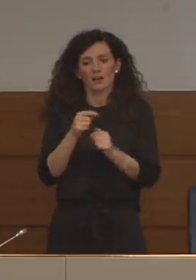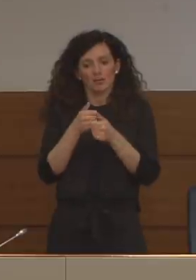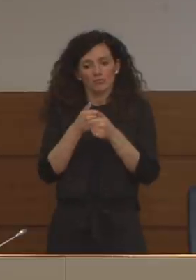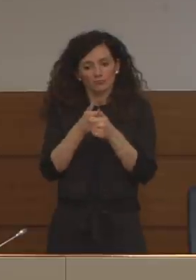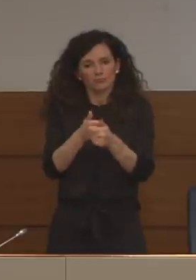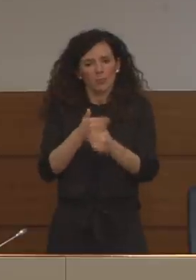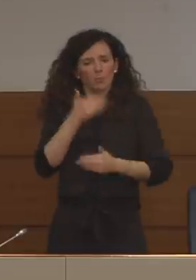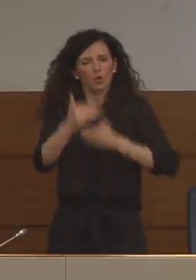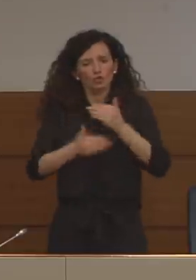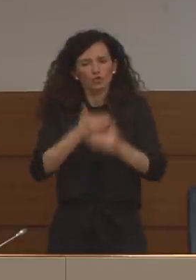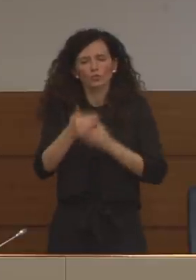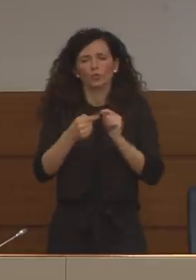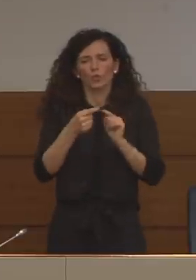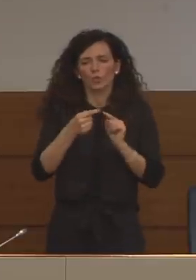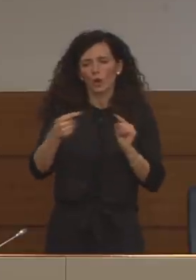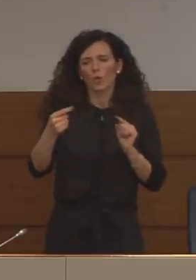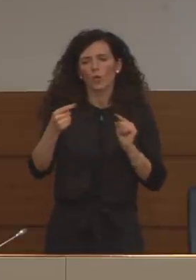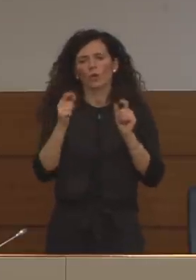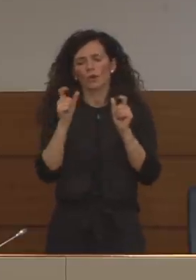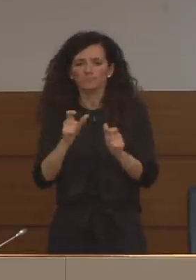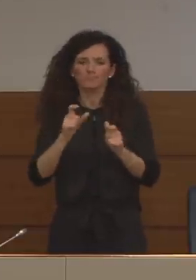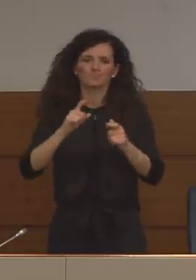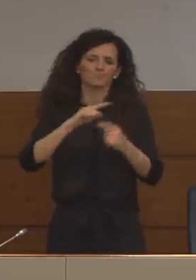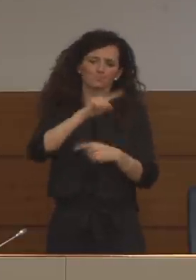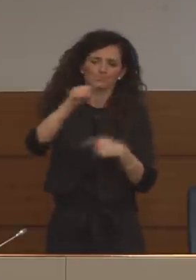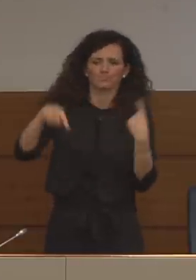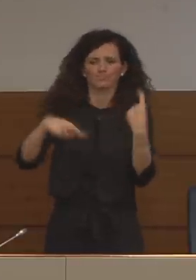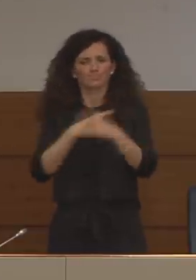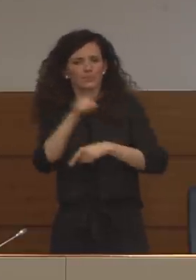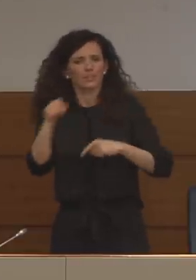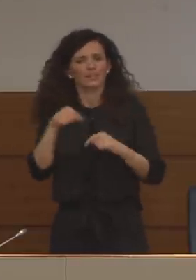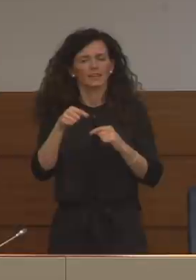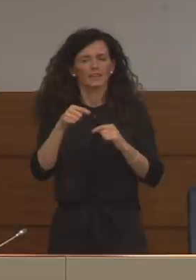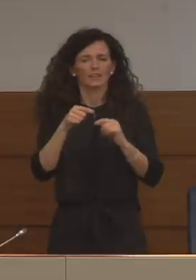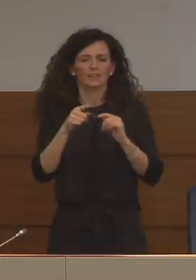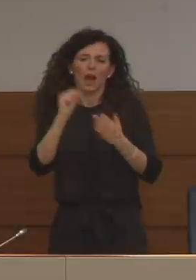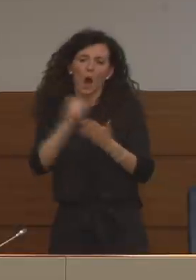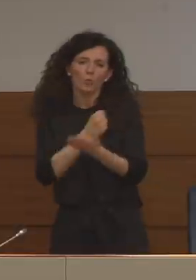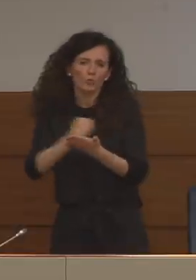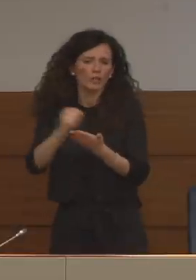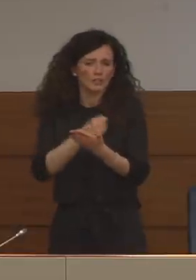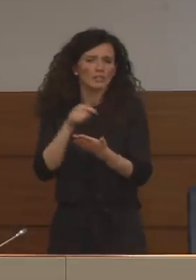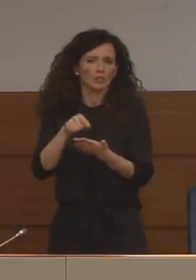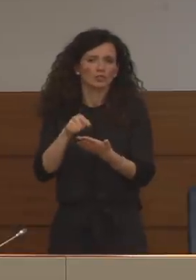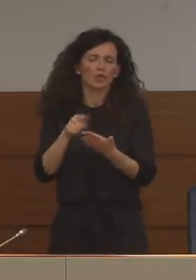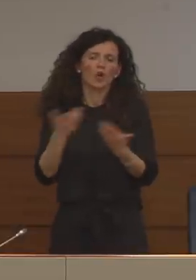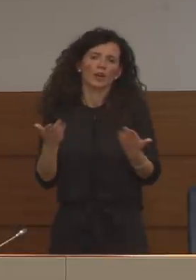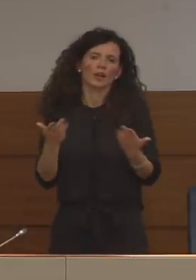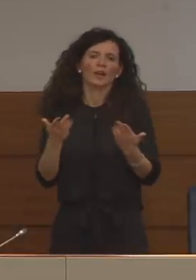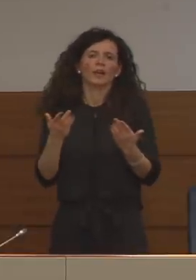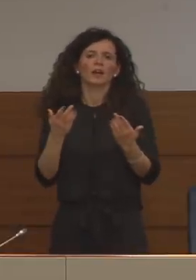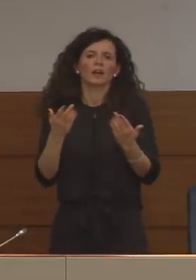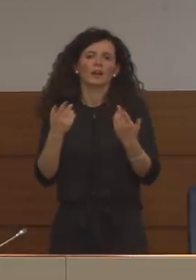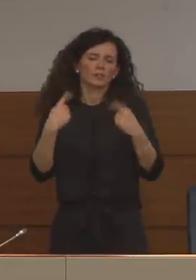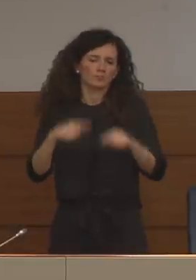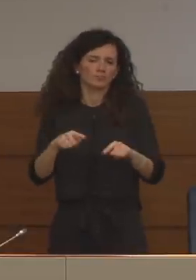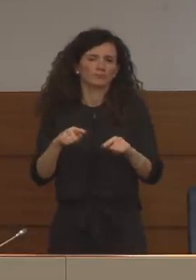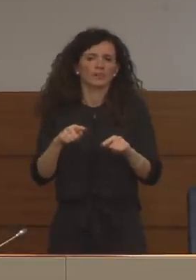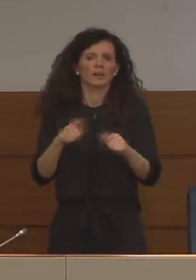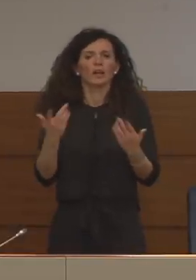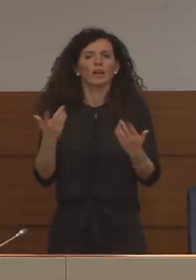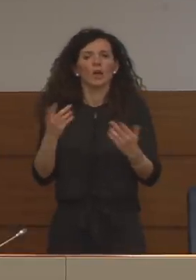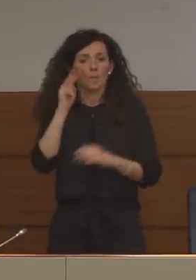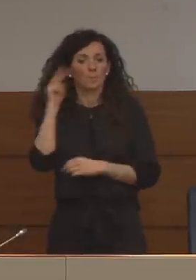procedure così lunghe farraginose per avere una autorizzazione quindi questo dal punto di vista